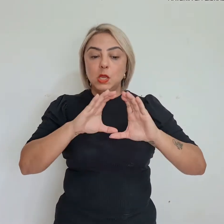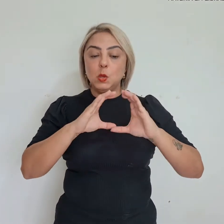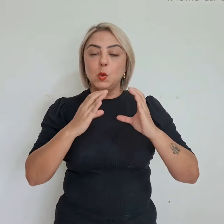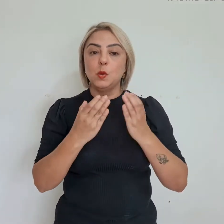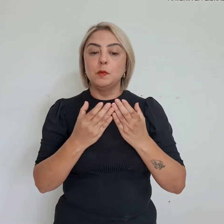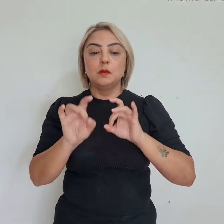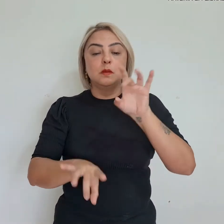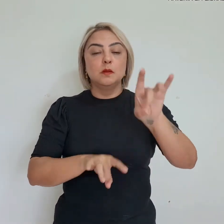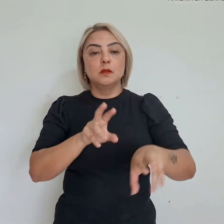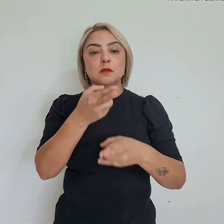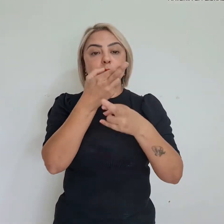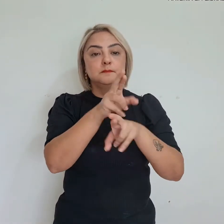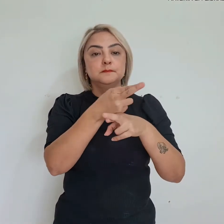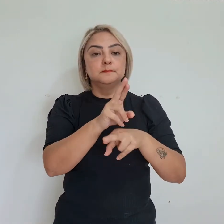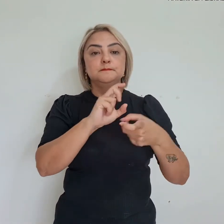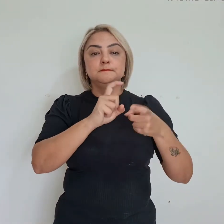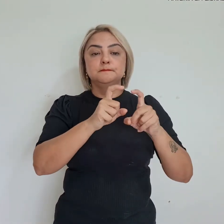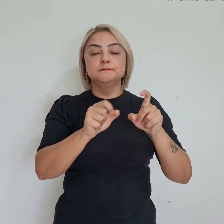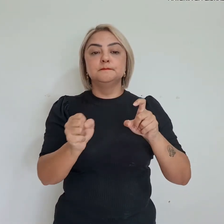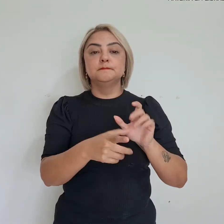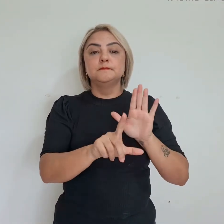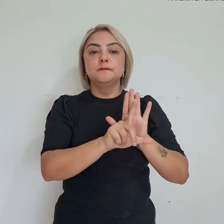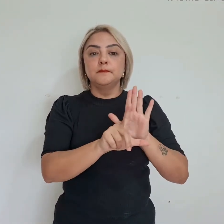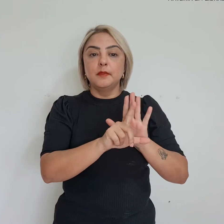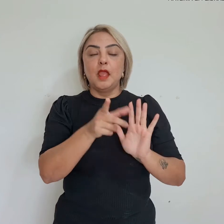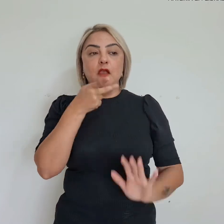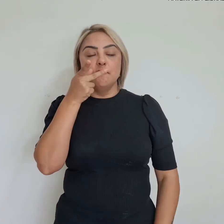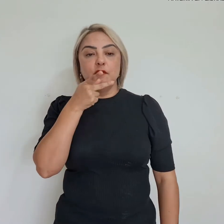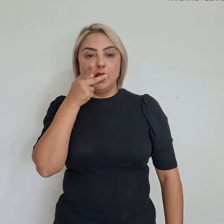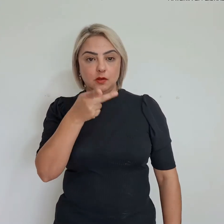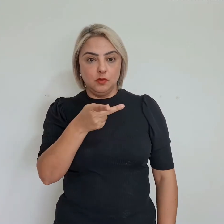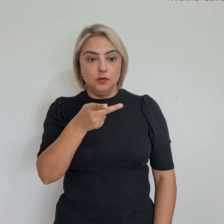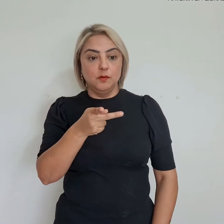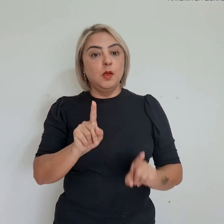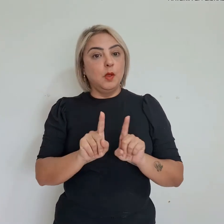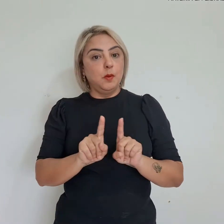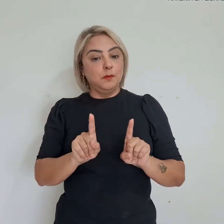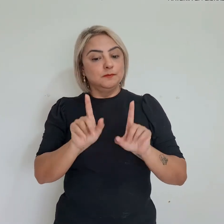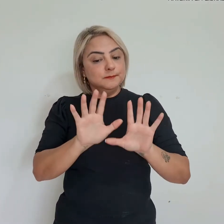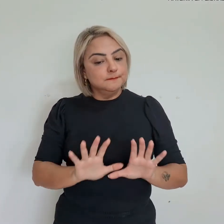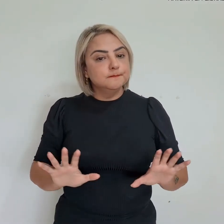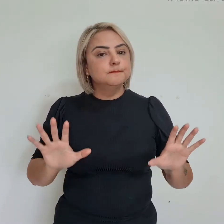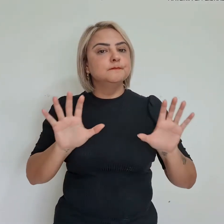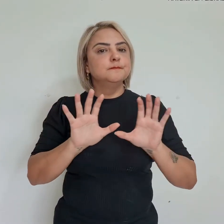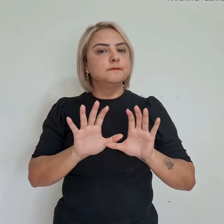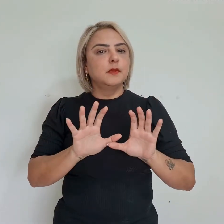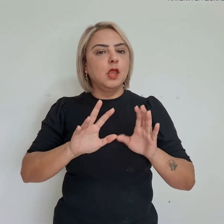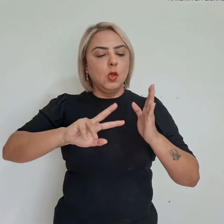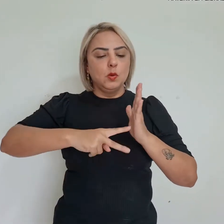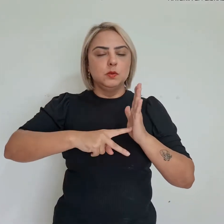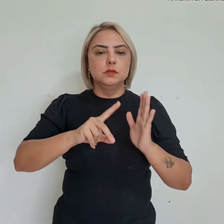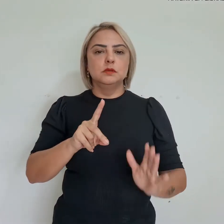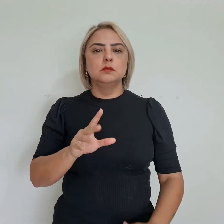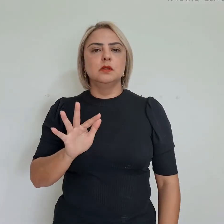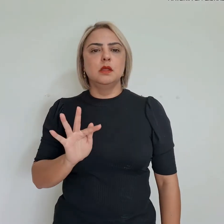Comissão Especial da Reforma Tributária, observou. Diante desse quadro, o Simpro-DF